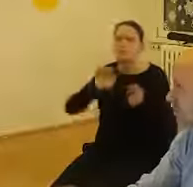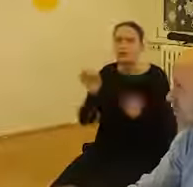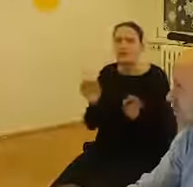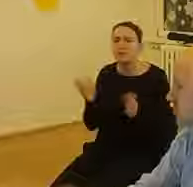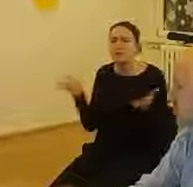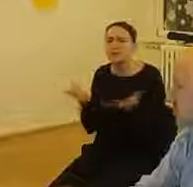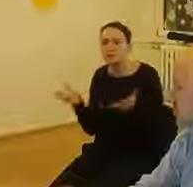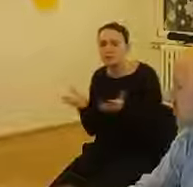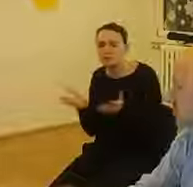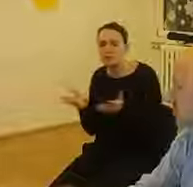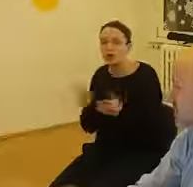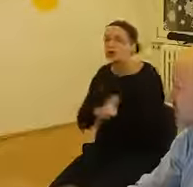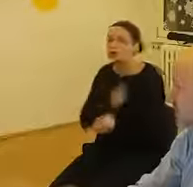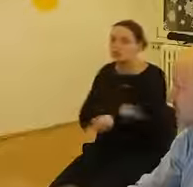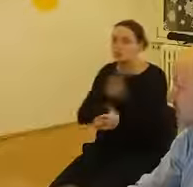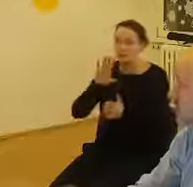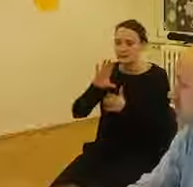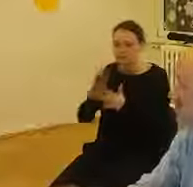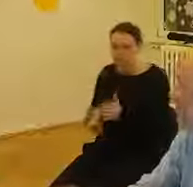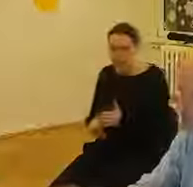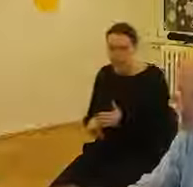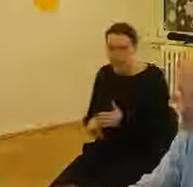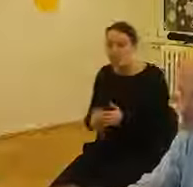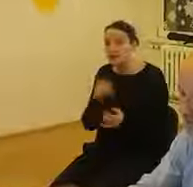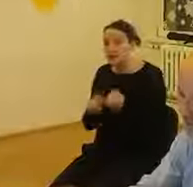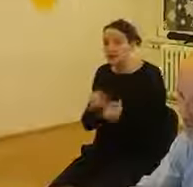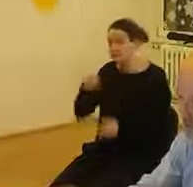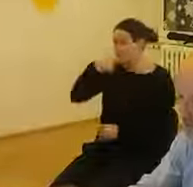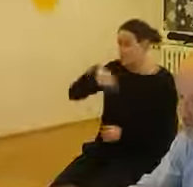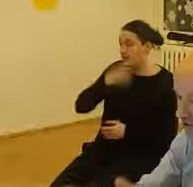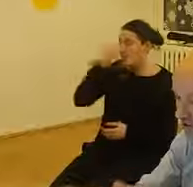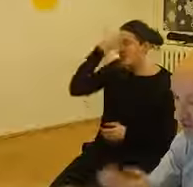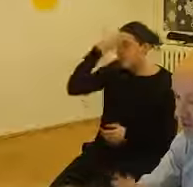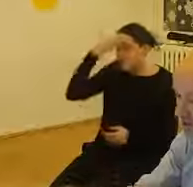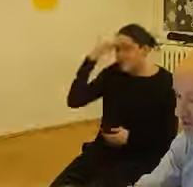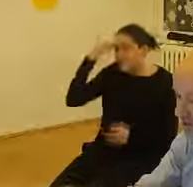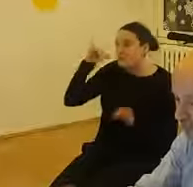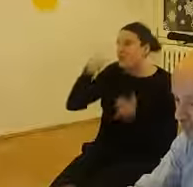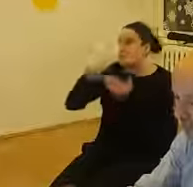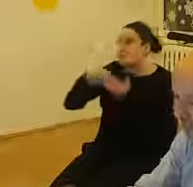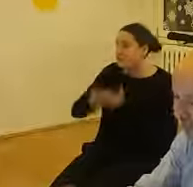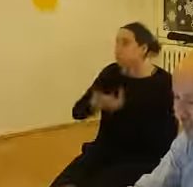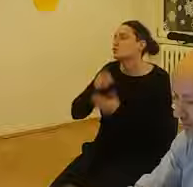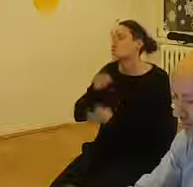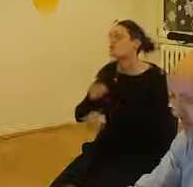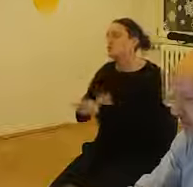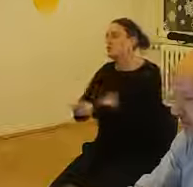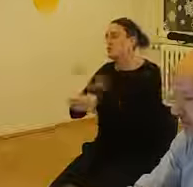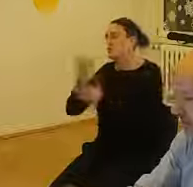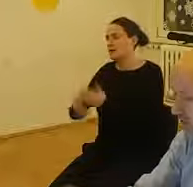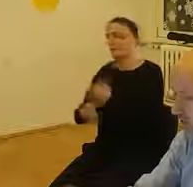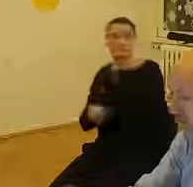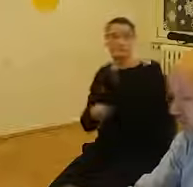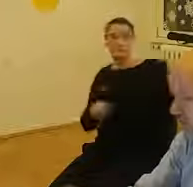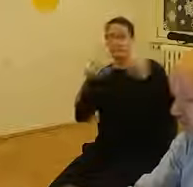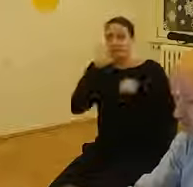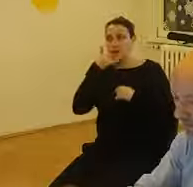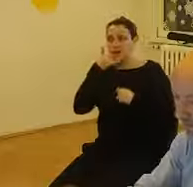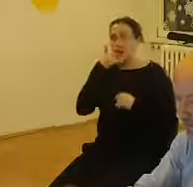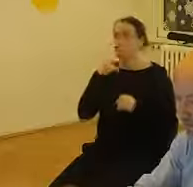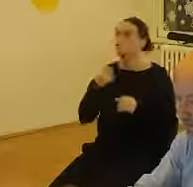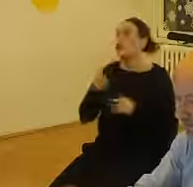uzyskać, wszelkie informacje w Urzędzie Miasta. Jeżeli my nie będziemy potrafili tutaj Państwu odpowiedzieć, to w Urzędzie Miasta pod tymi telefonami. Tak jak powiedziałem,